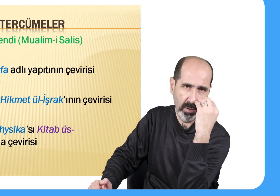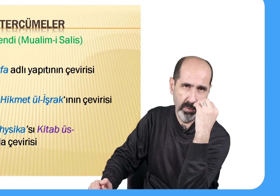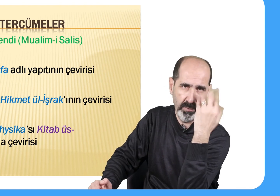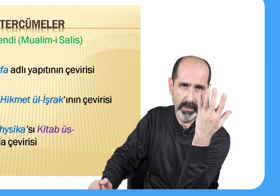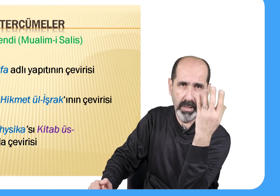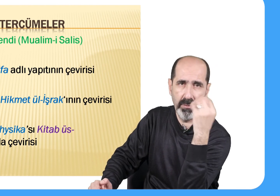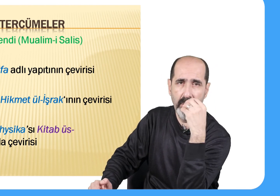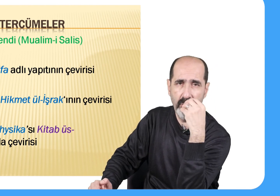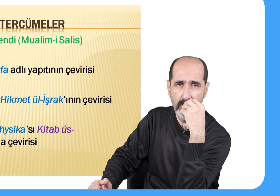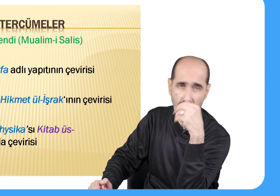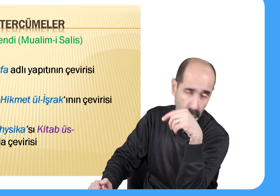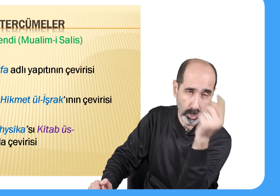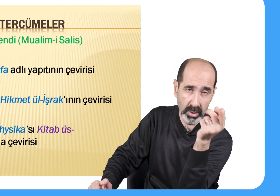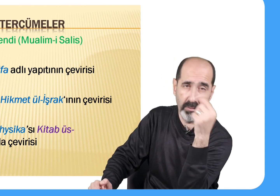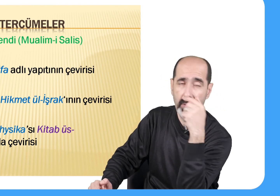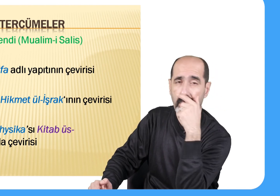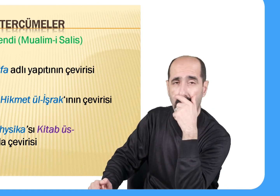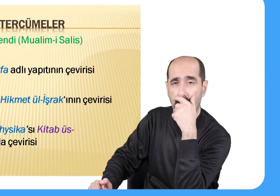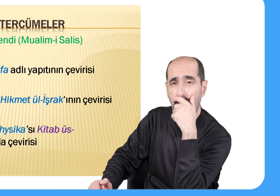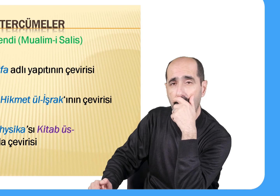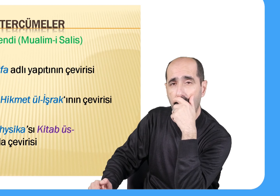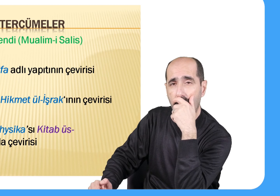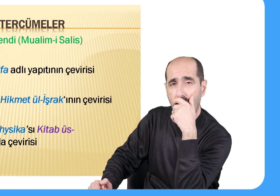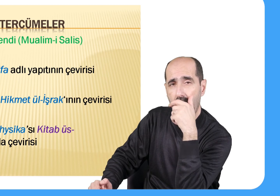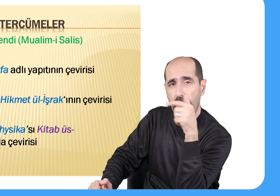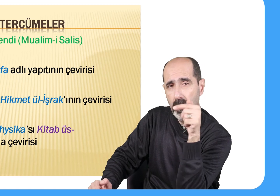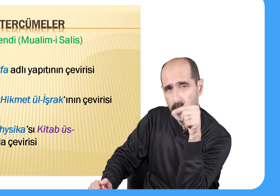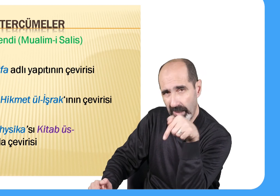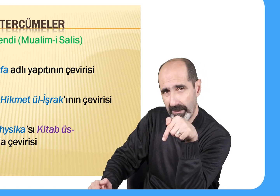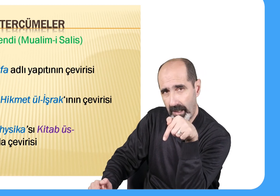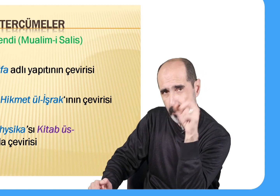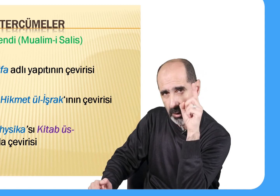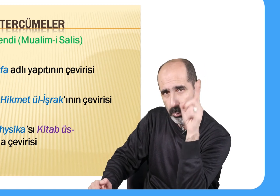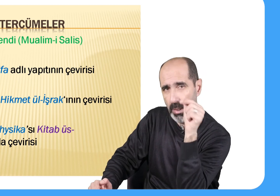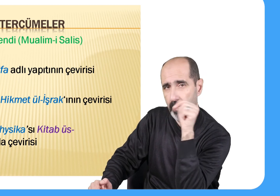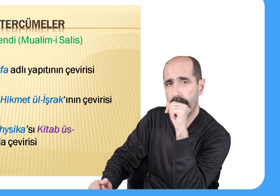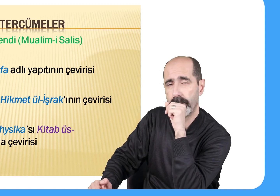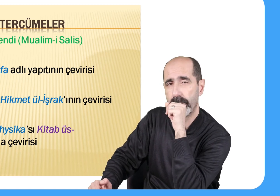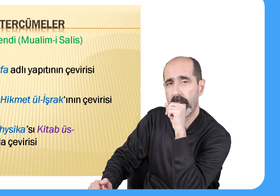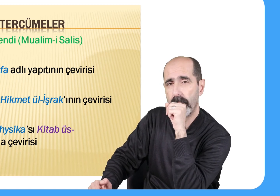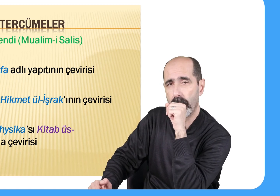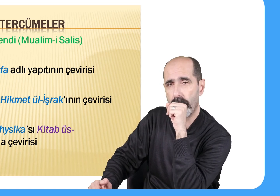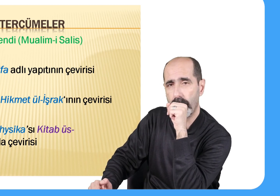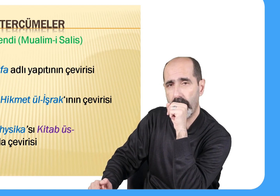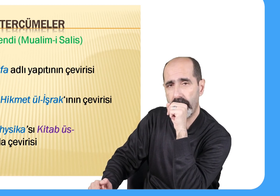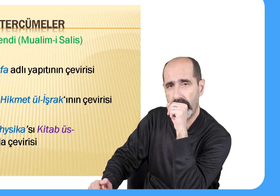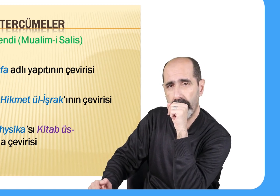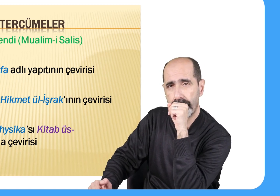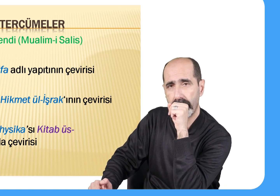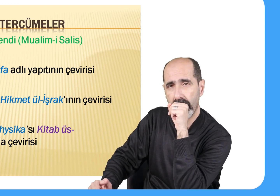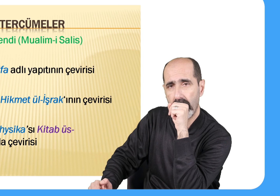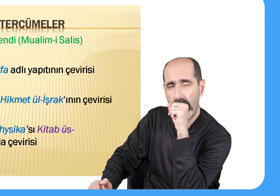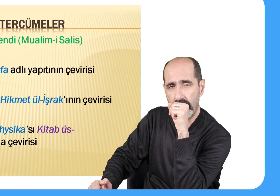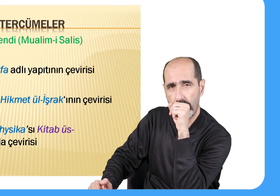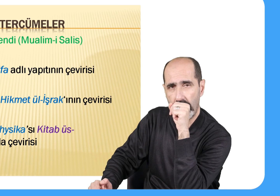İşrak isimli eserini çevrilmiştir Doğu klasiklerinden olarak ve batıdan bir Yunan filozofu ne